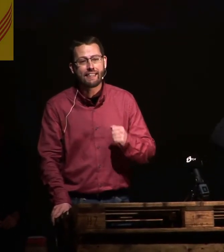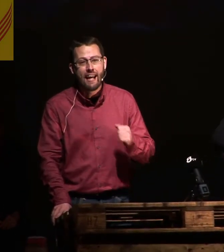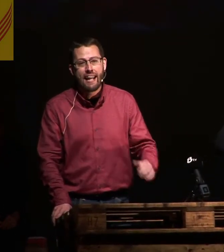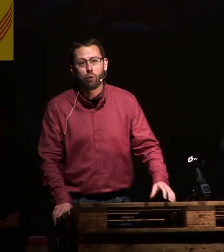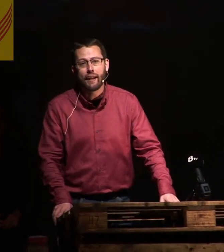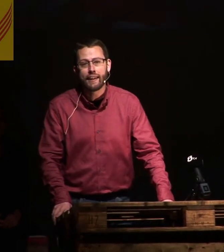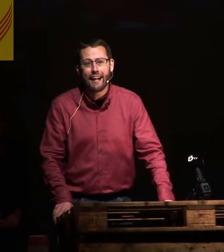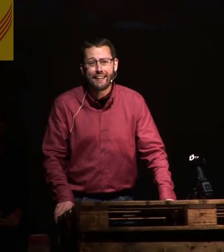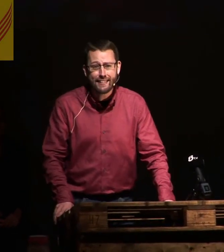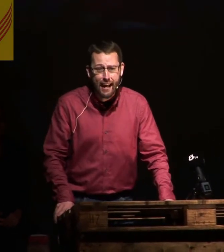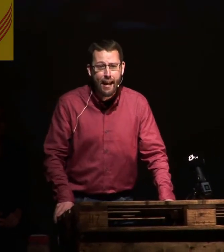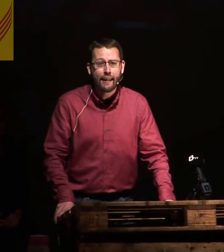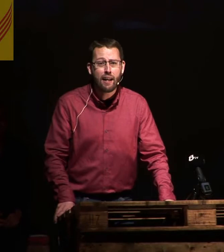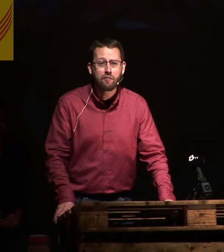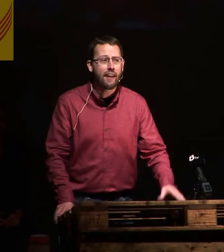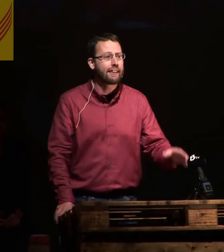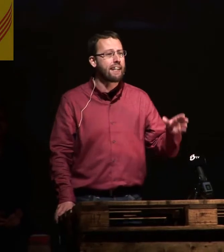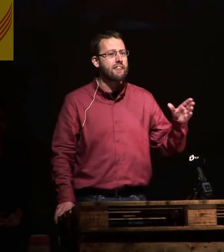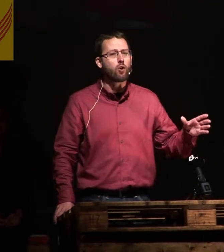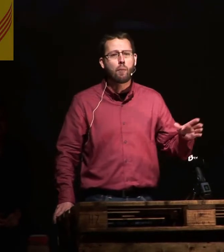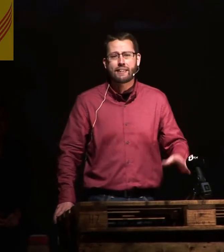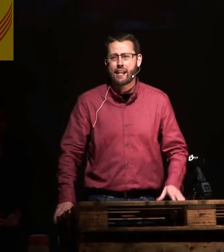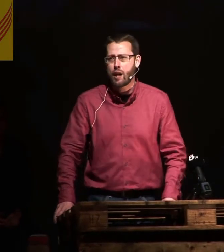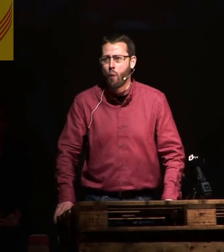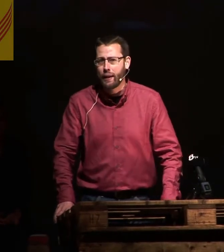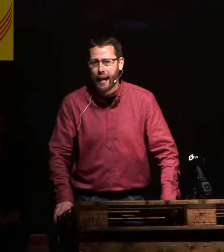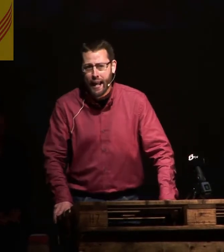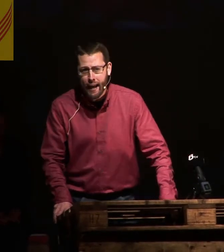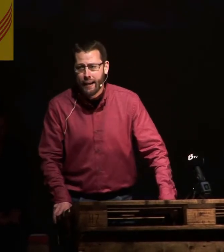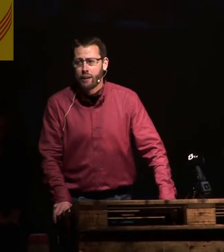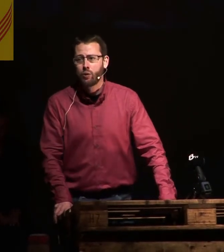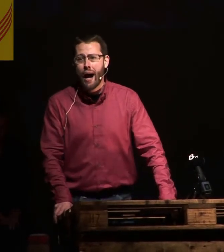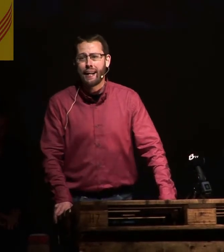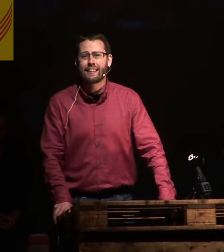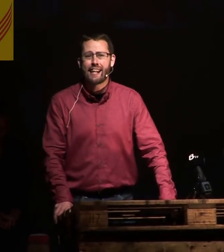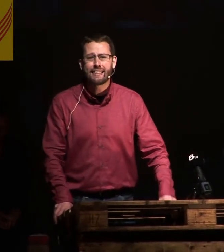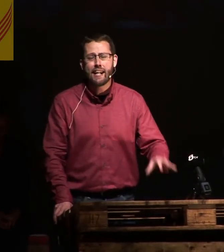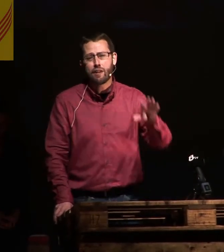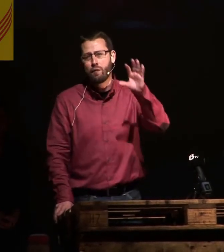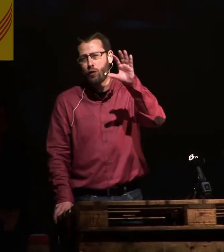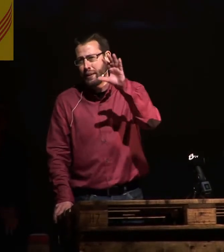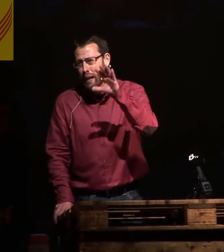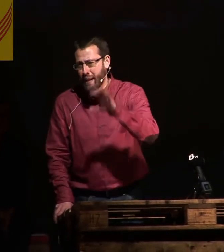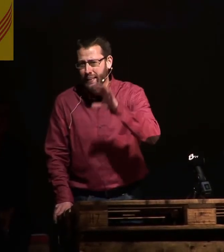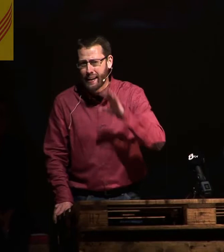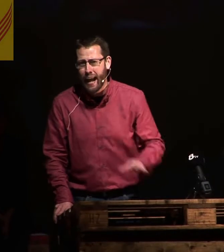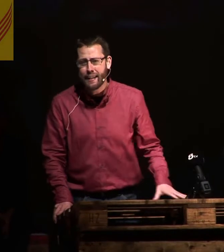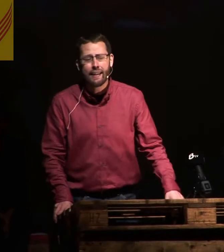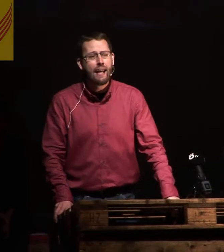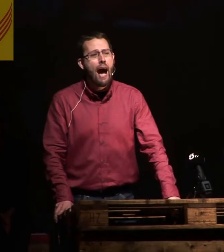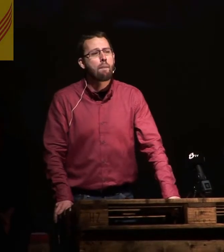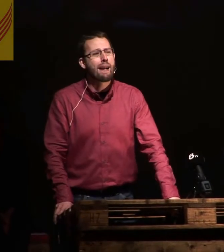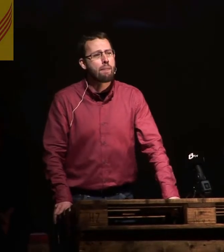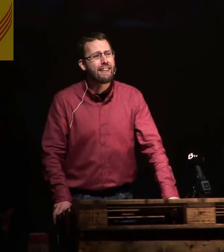quina és l'autèntica llista que han fet tant CiU com Esquerra Republicana durant els darrers anys i fonamentalment el darrer